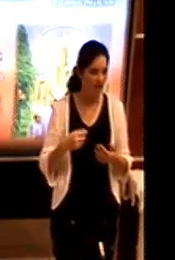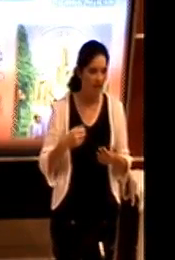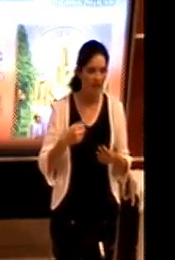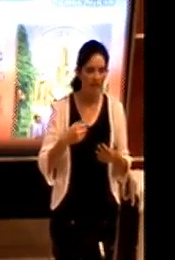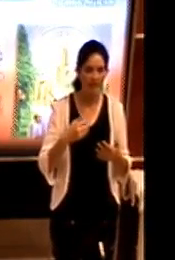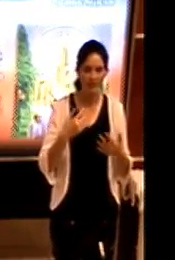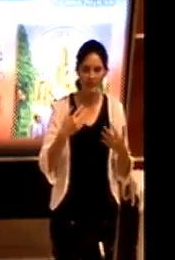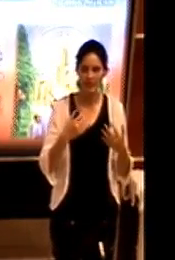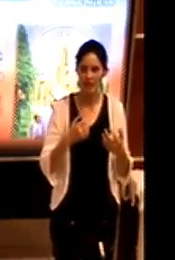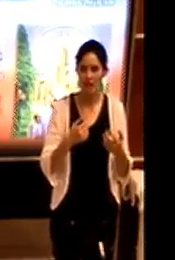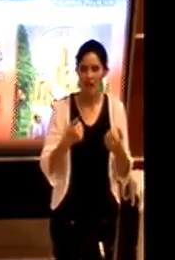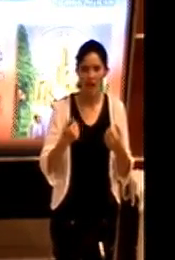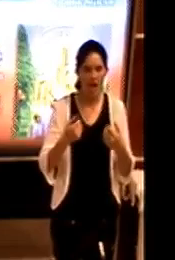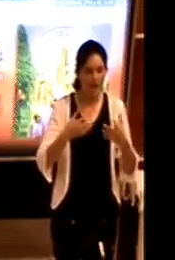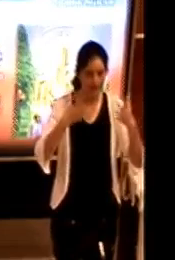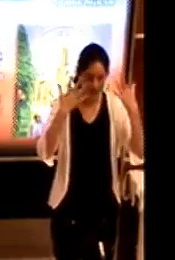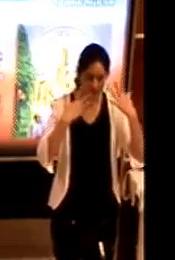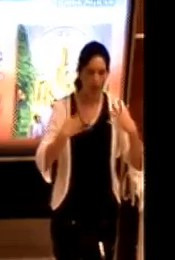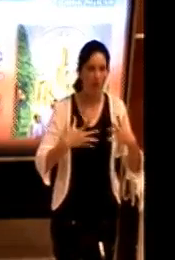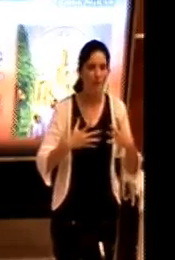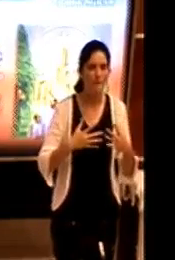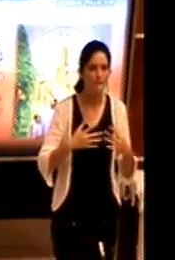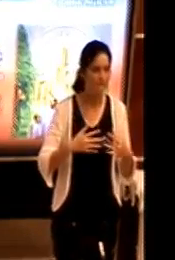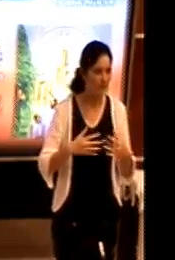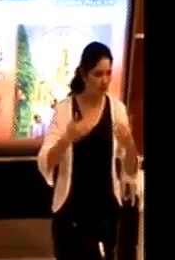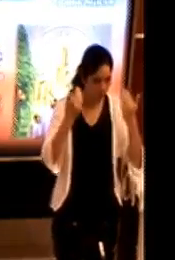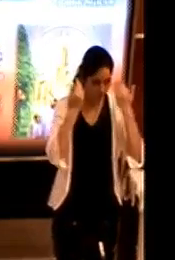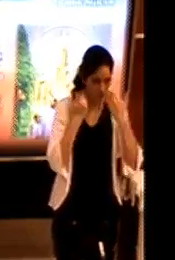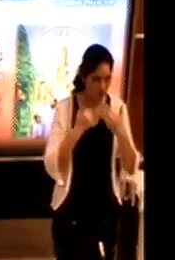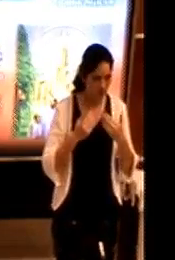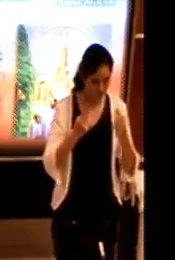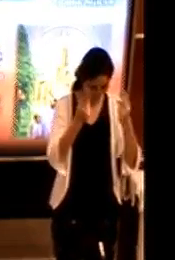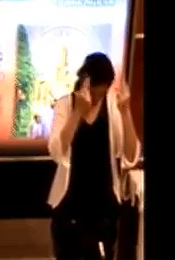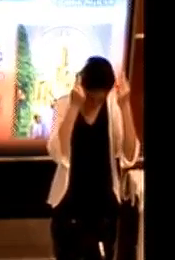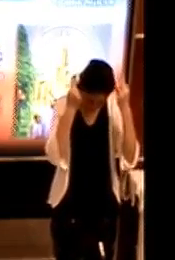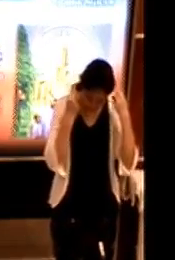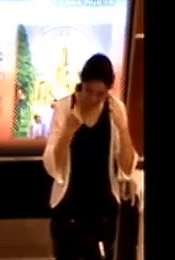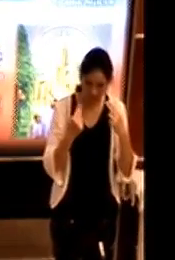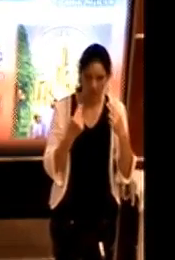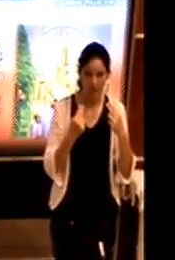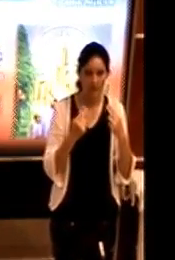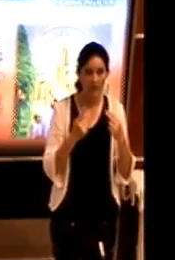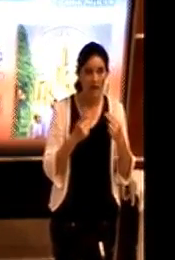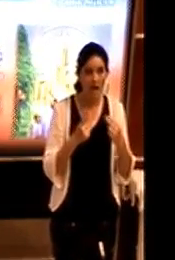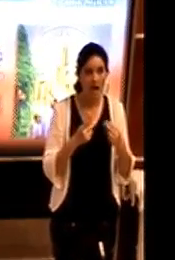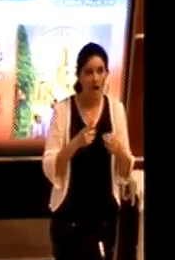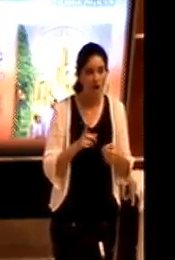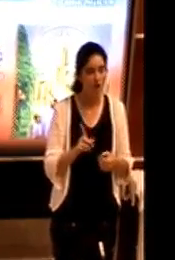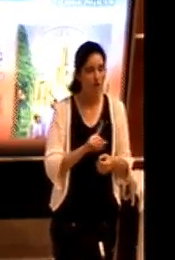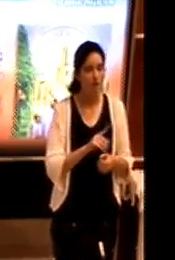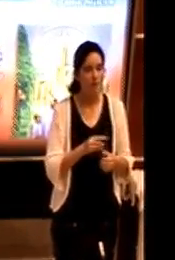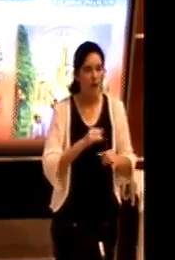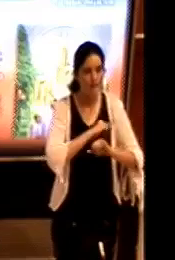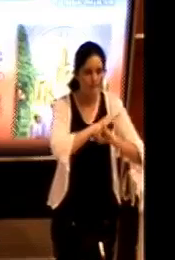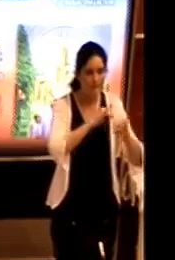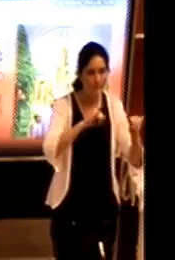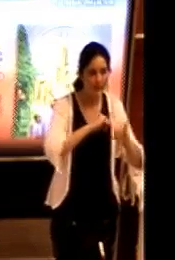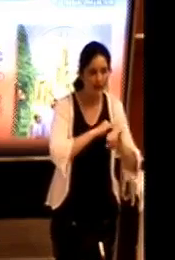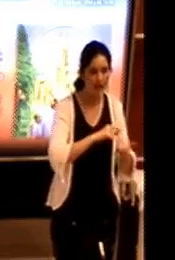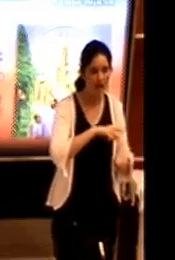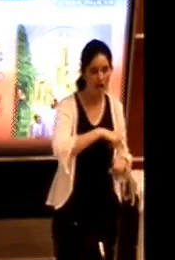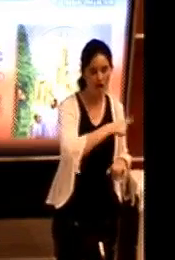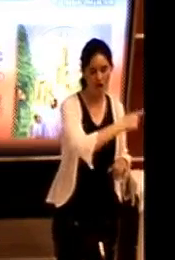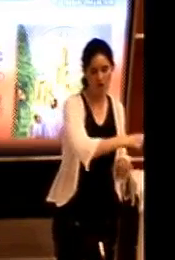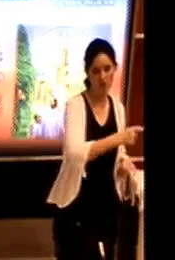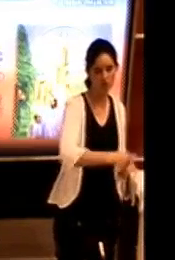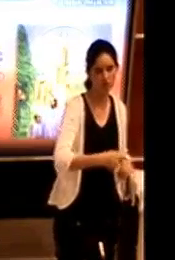No sea que habiendo predicado a otros, miren a qué punto llega Pablo a decirlo. No sea que habiendo predicado a otros,